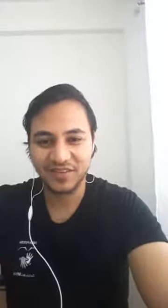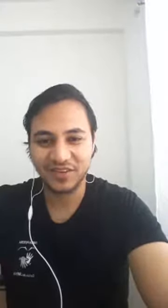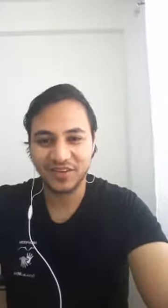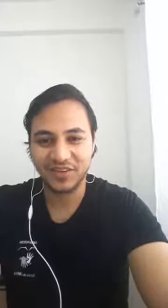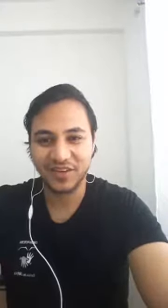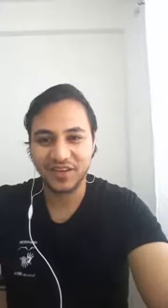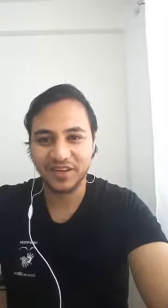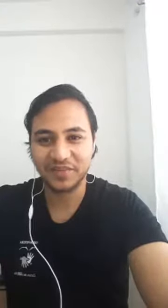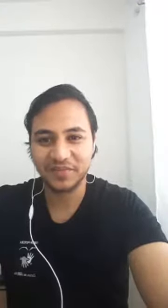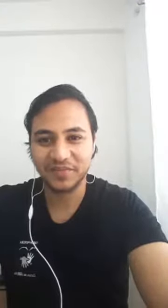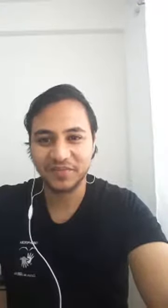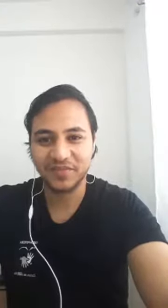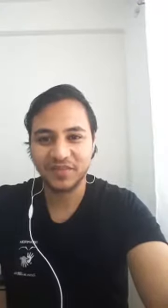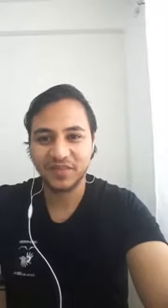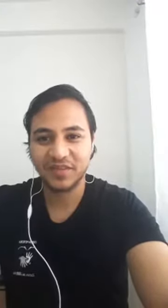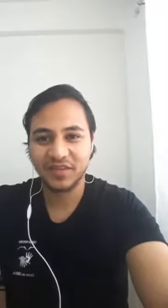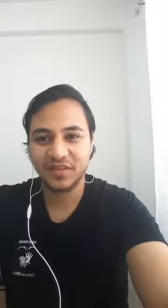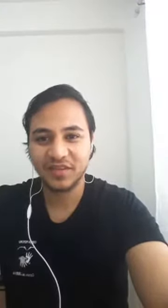Isso aí.